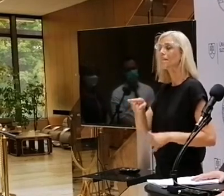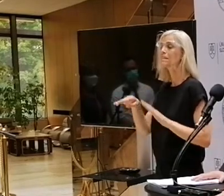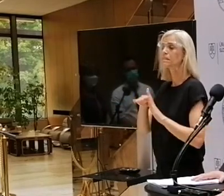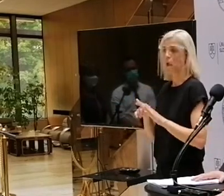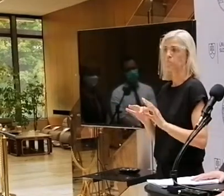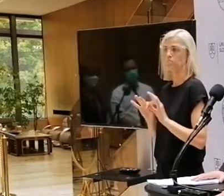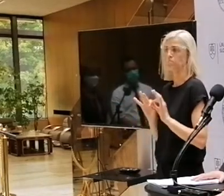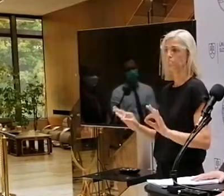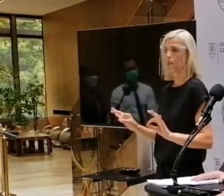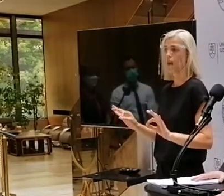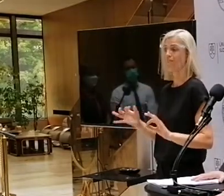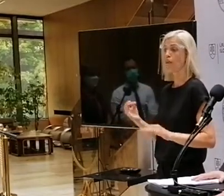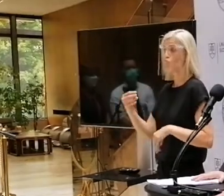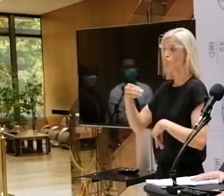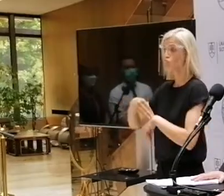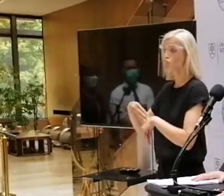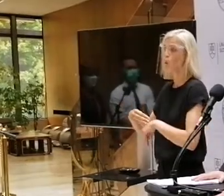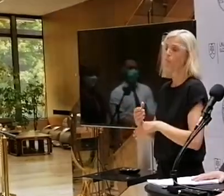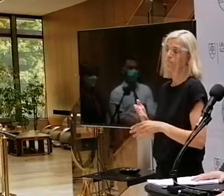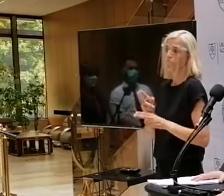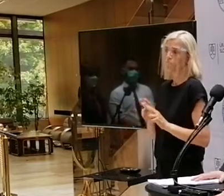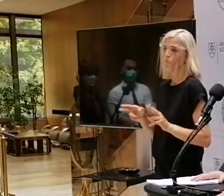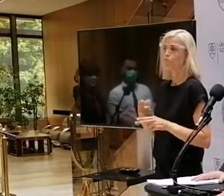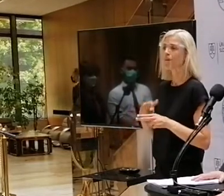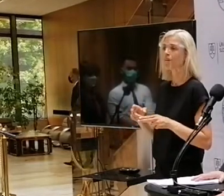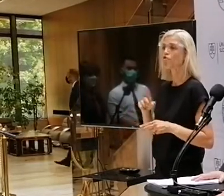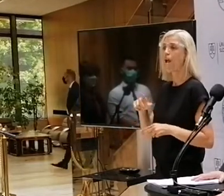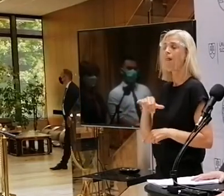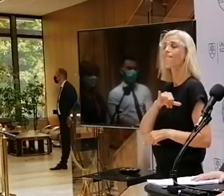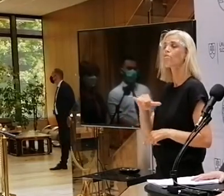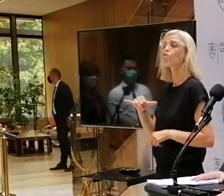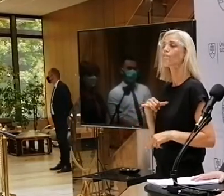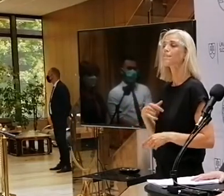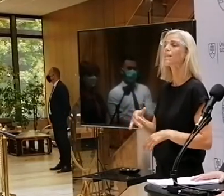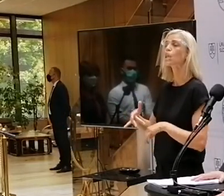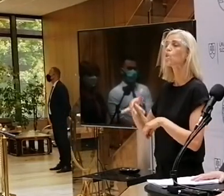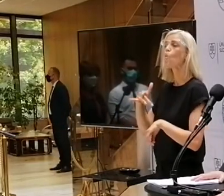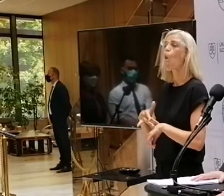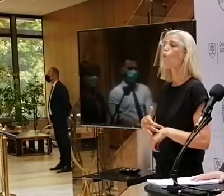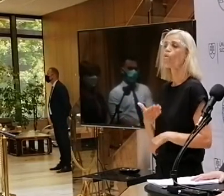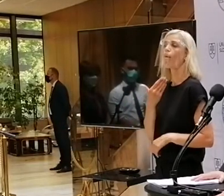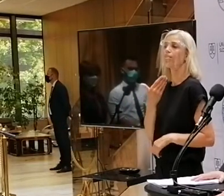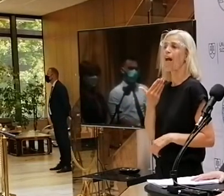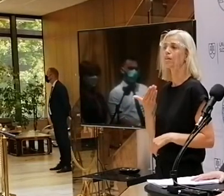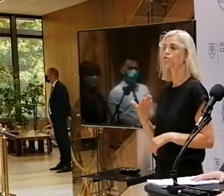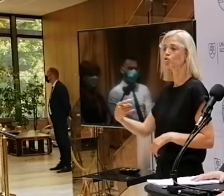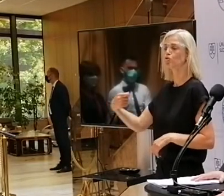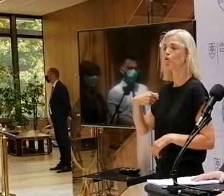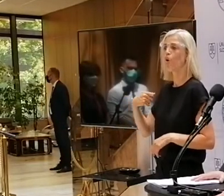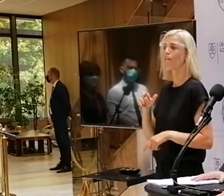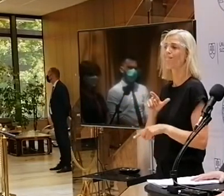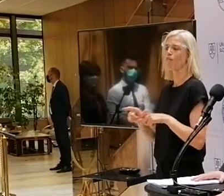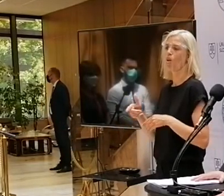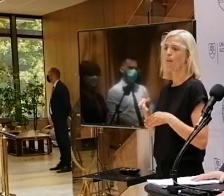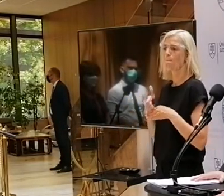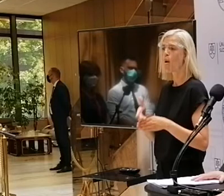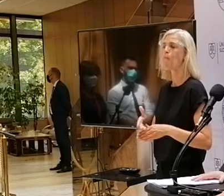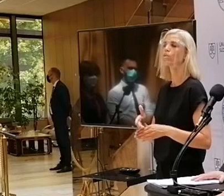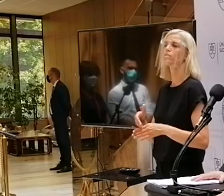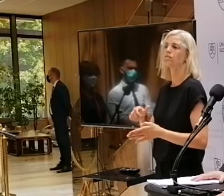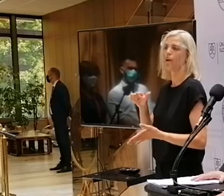zaoberať, ale ten vdovský dôchodok bol v tom mladšom veku určený najmä na pomoc a ochranu pre deti, pokiaľ